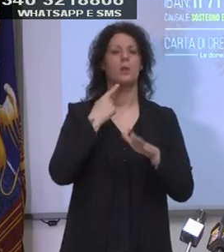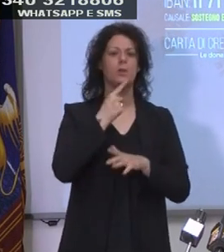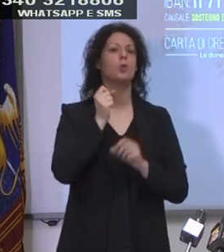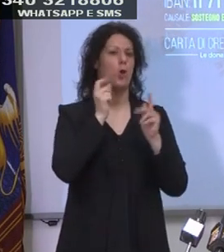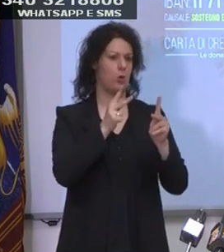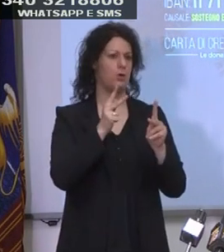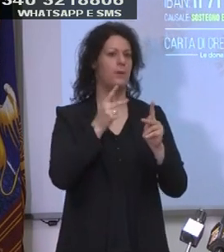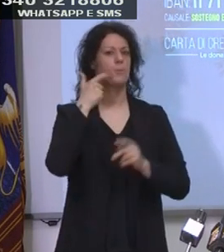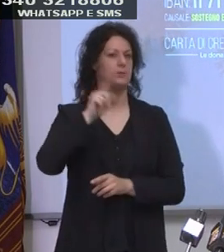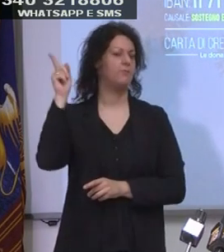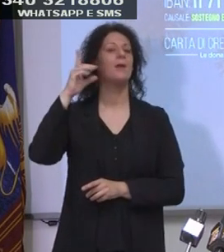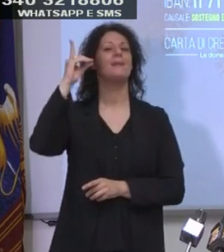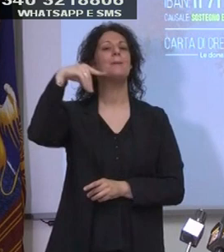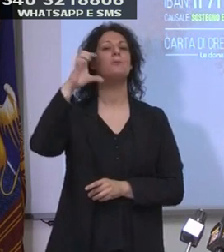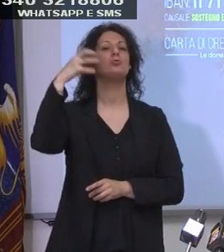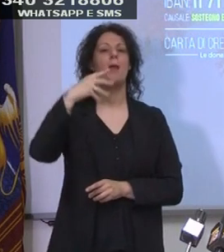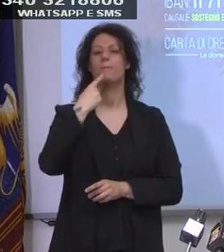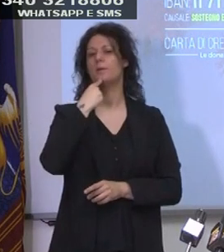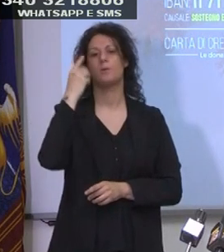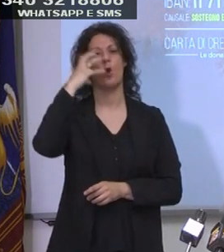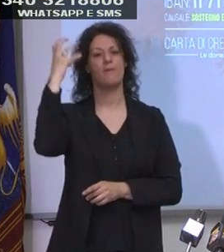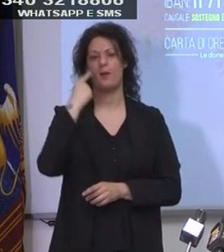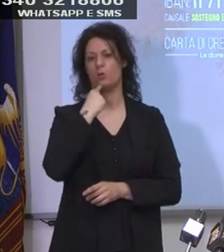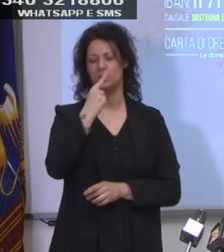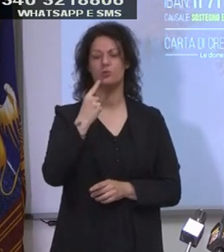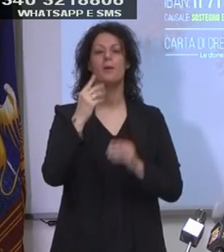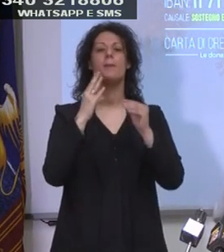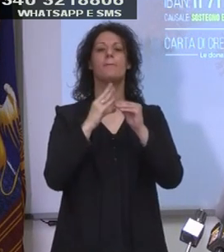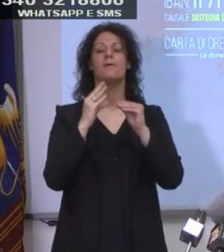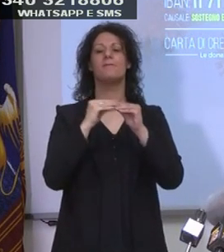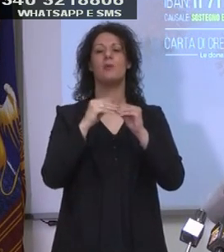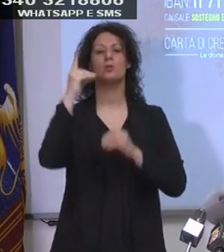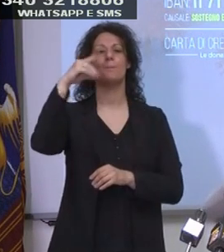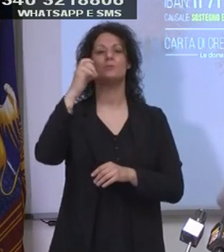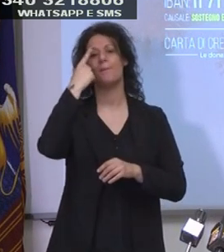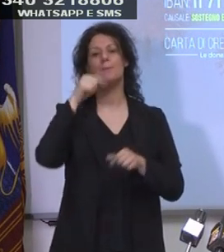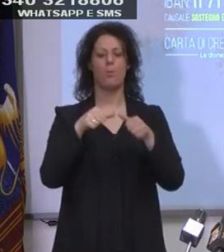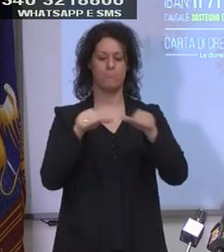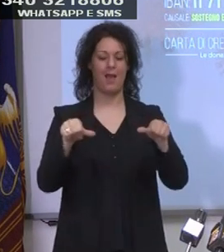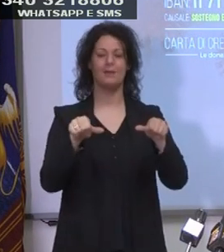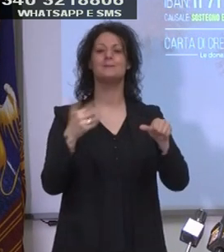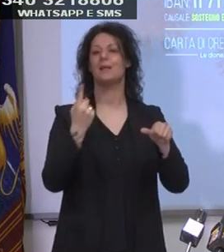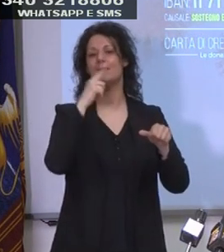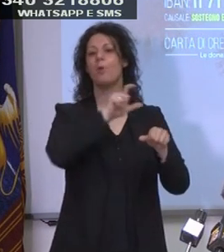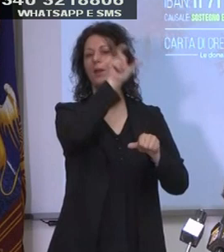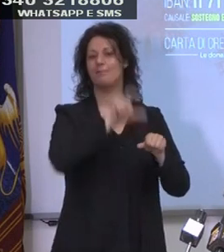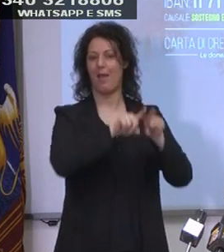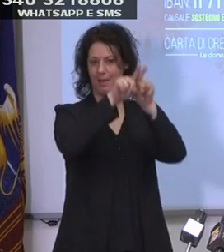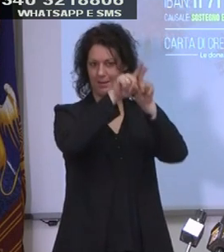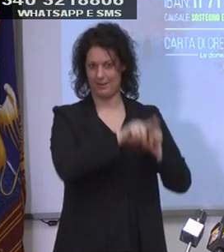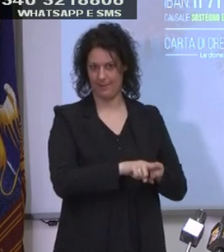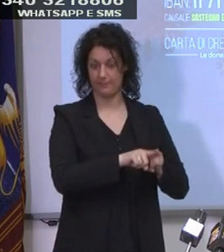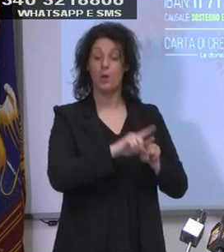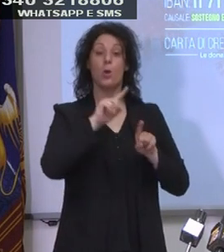un DPCM basic, no, di base, dopodiché le regioni che ritengono di poter aprire di più ci presentino